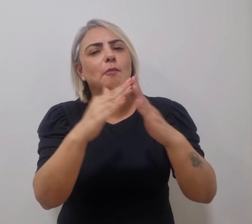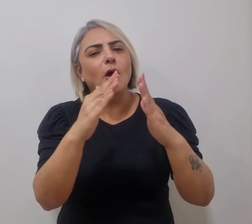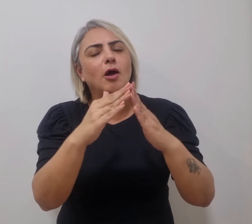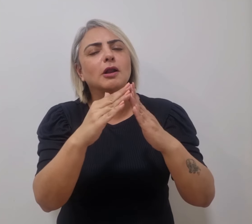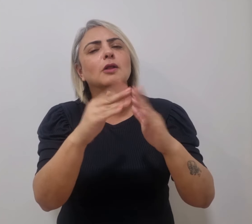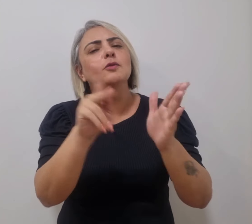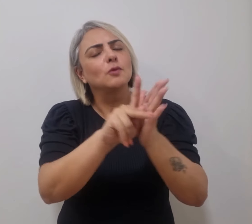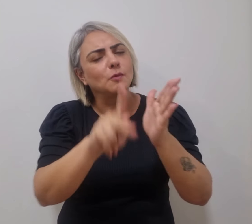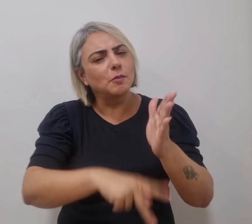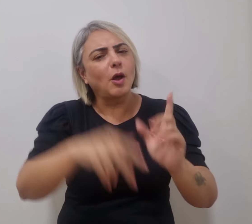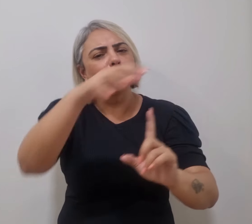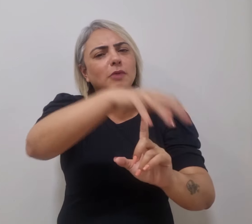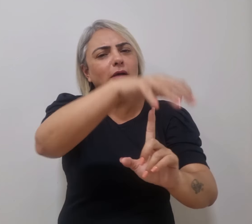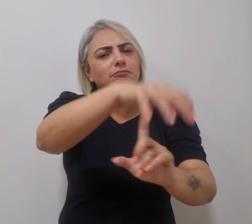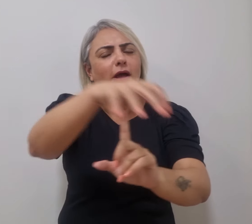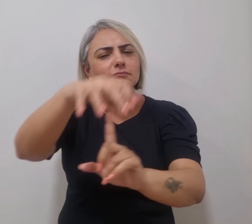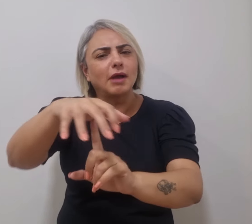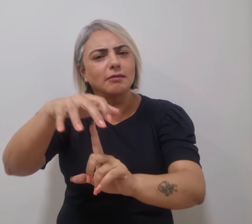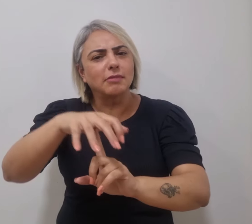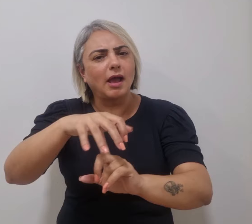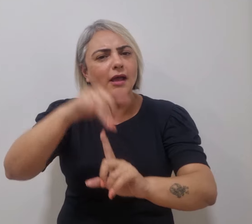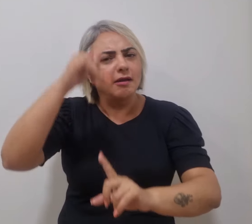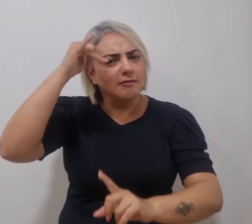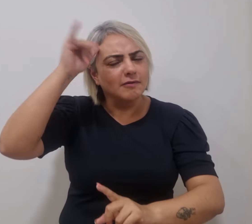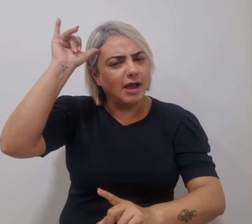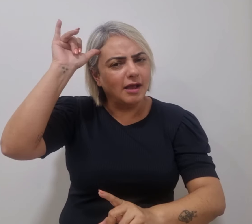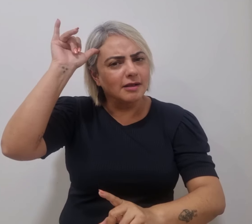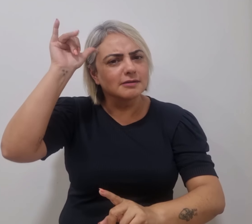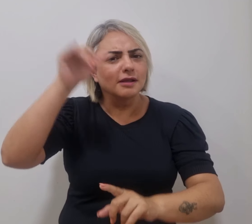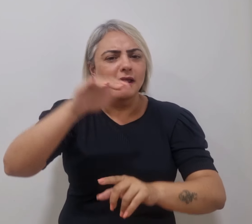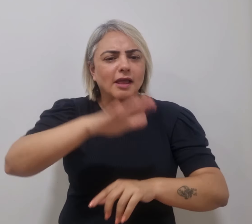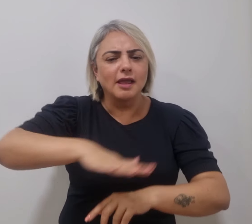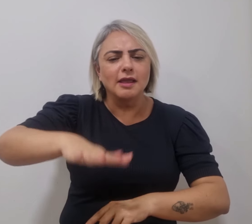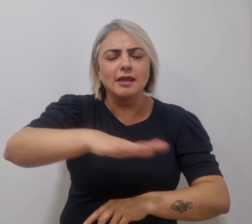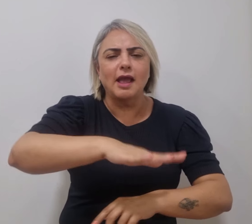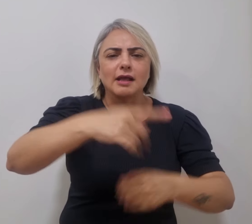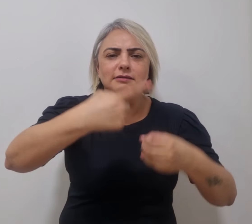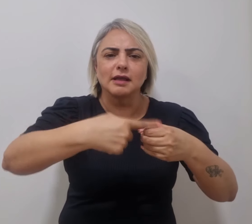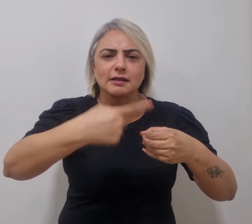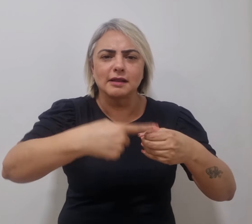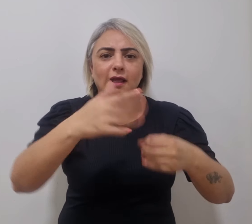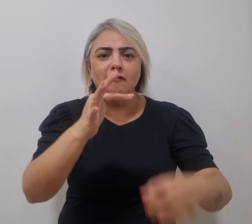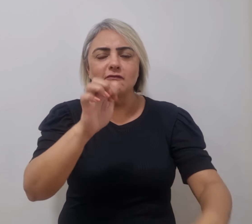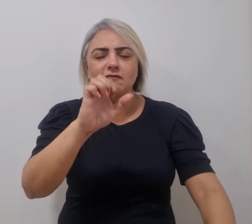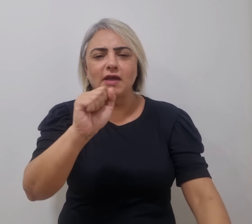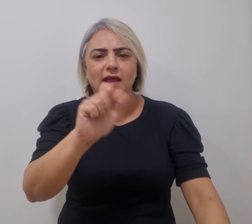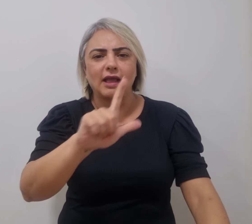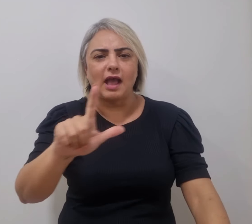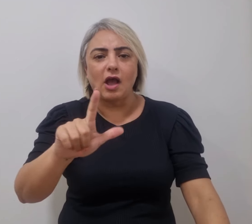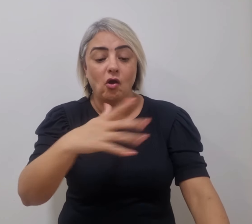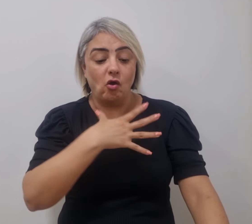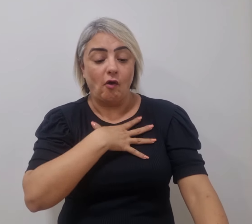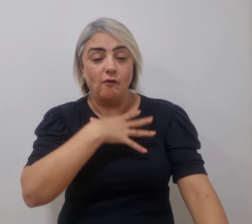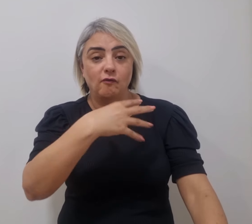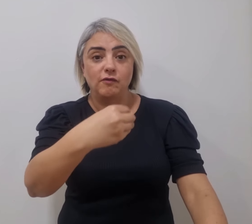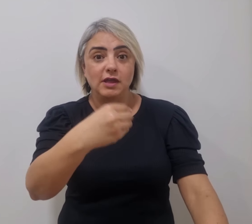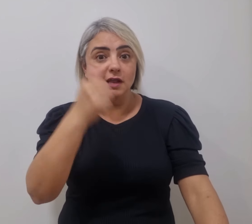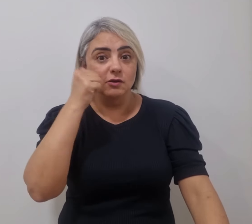em fazendas da Redondeza e em áreas urbanas da Fercal. São filhos e filhas de